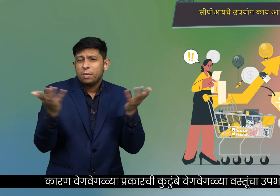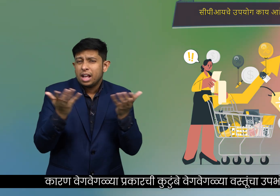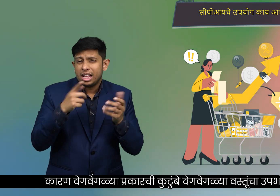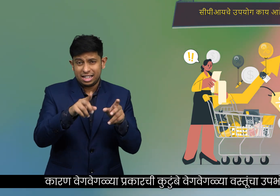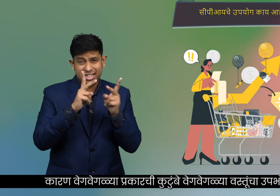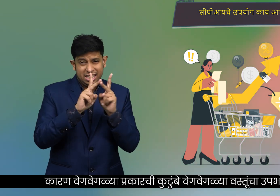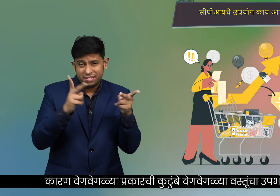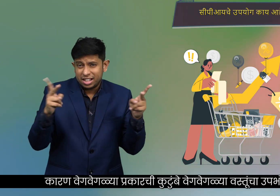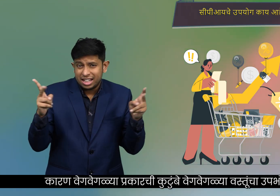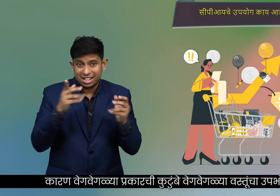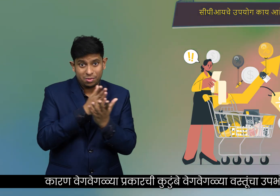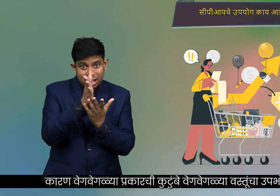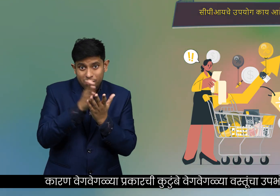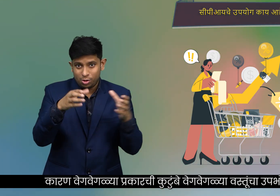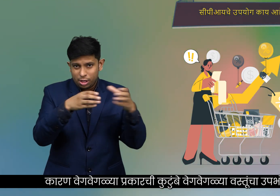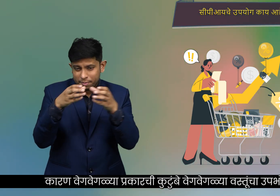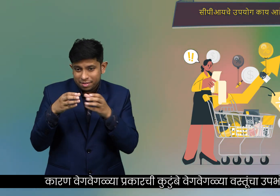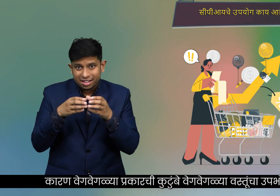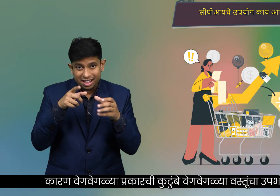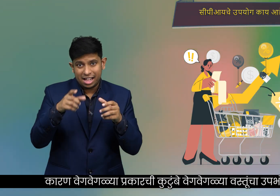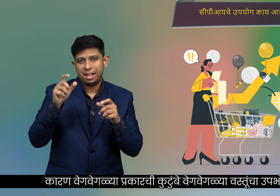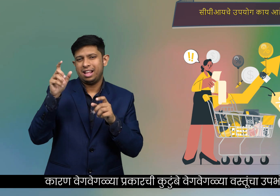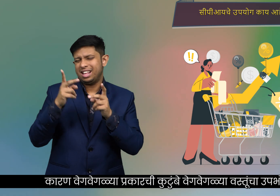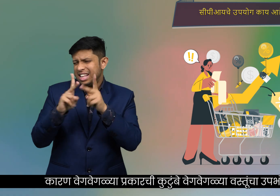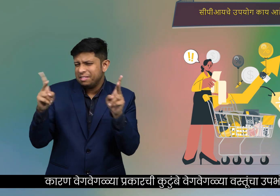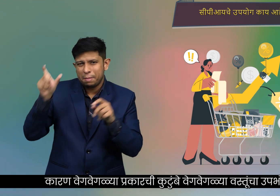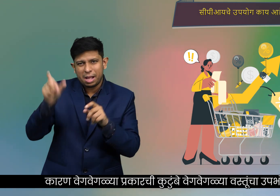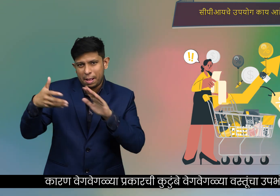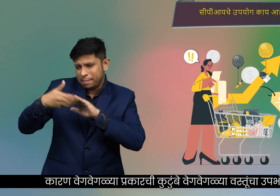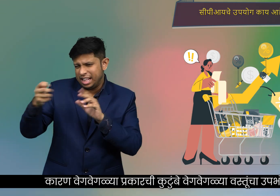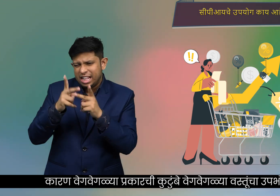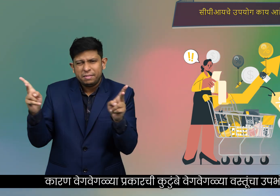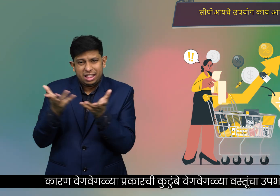कारण वेगवेगळ्या प्रकारची कुटुंबे वेगवेगळ्या वस्तूंचा उपभोग घेतात.